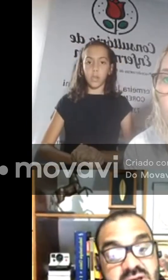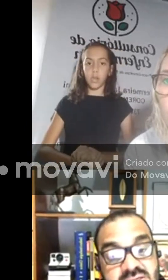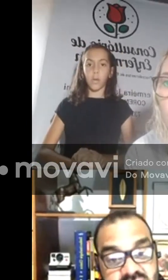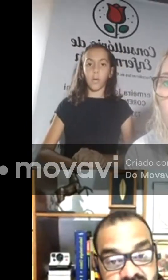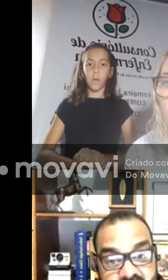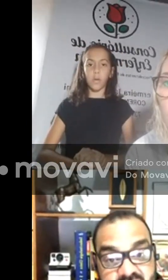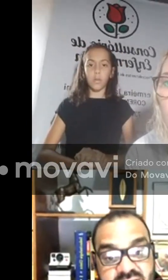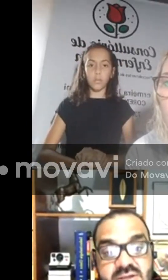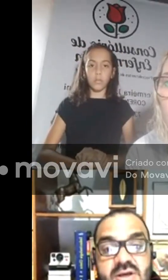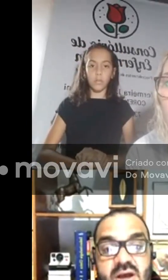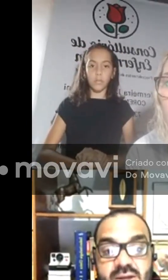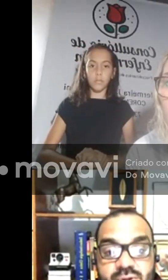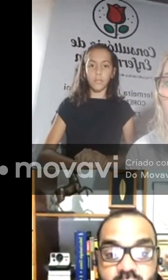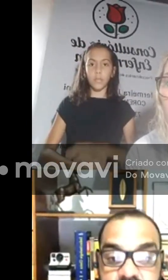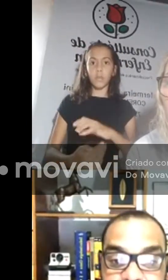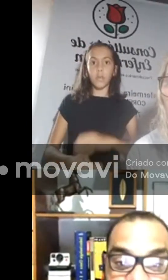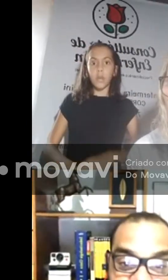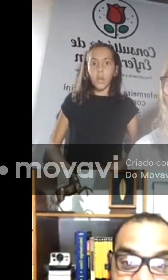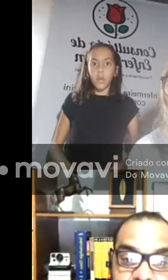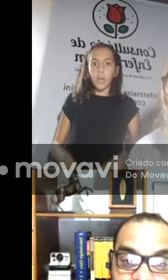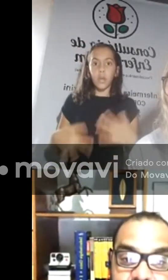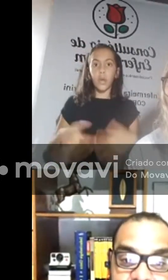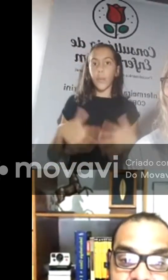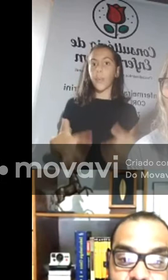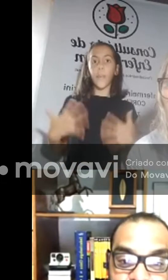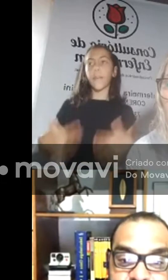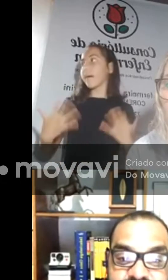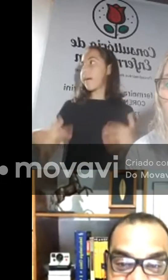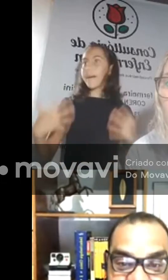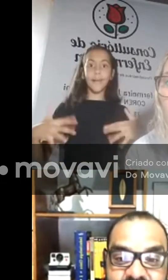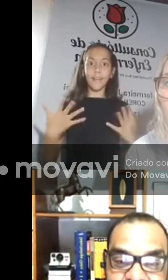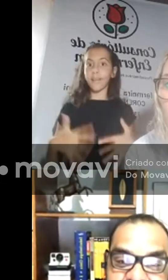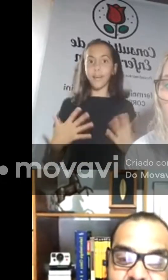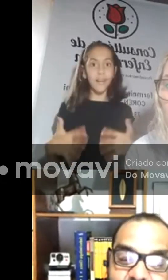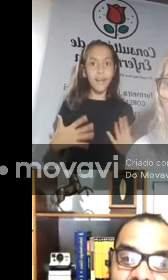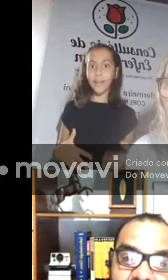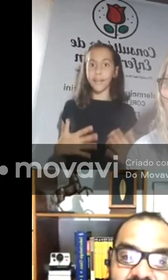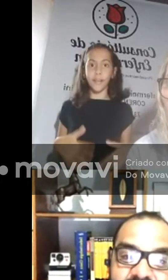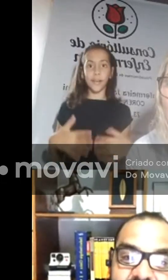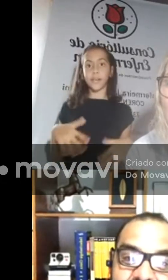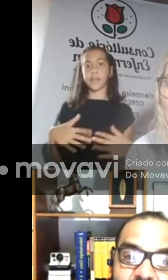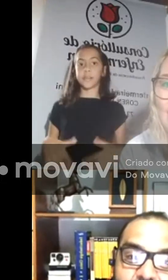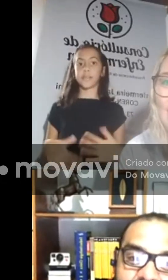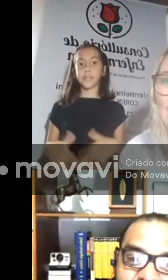de ansiedade. Aí o doutor Érico, que entrou aí agora, neurologista, que a gente vai fazer também uma live, um abraço